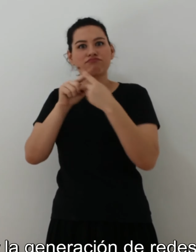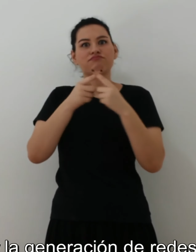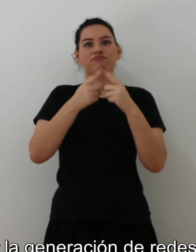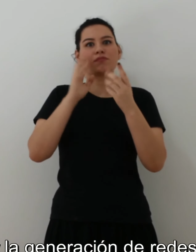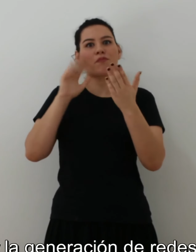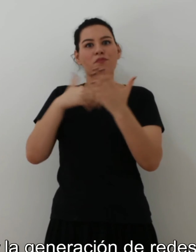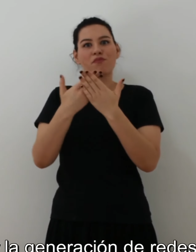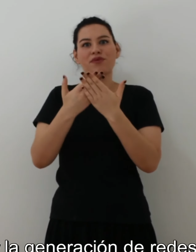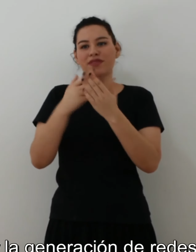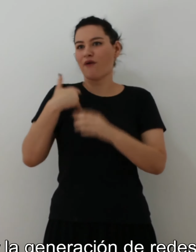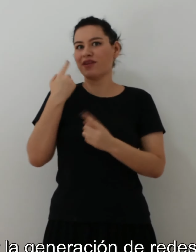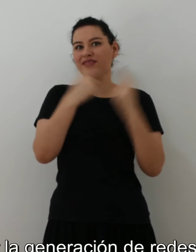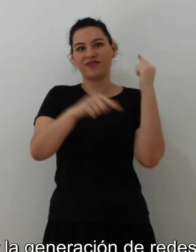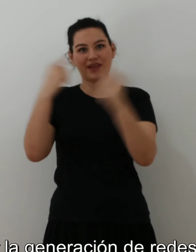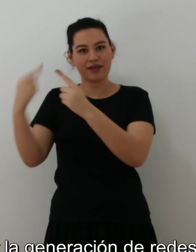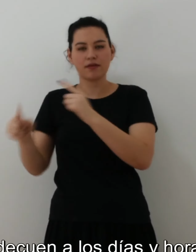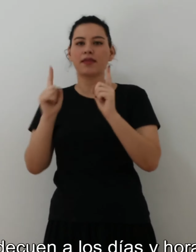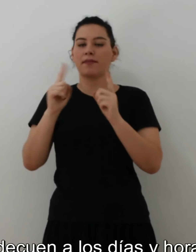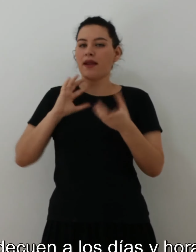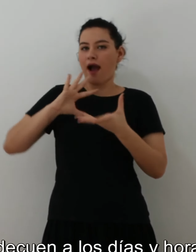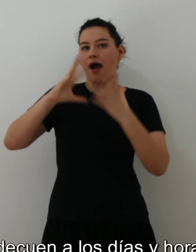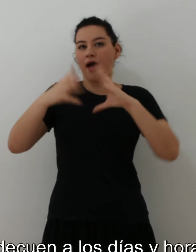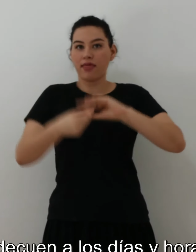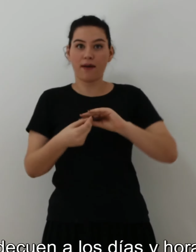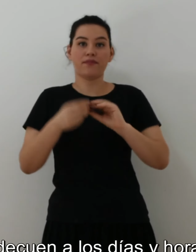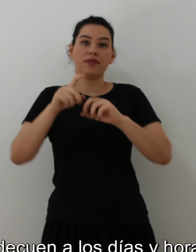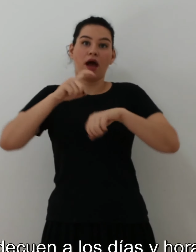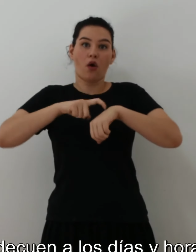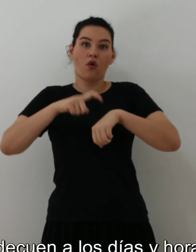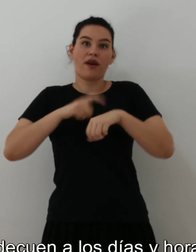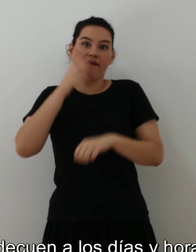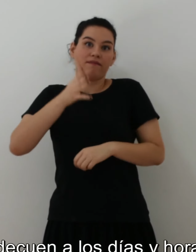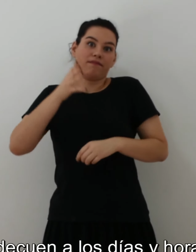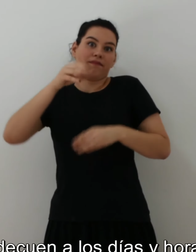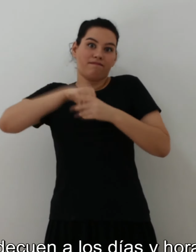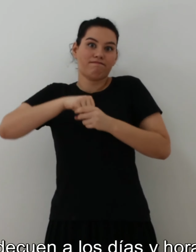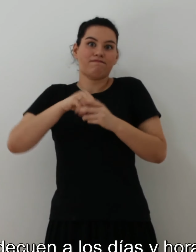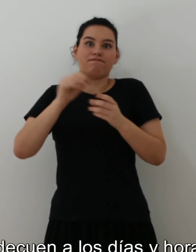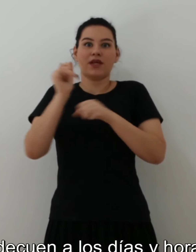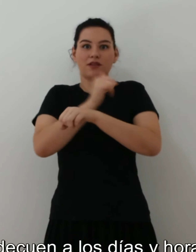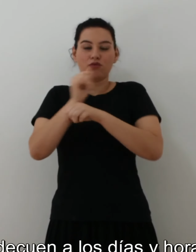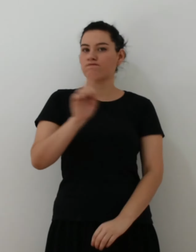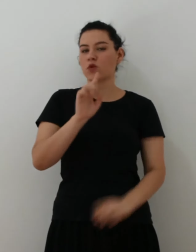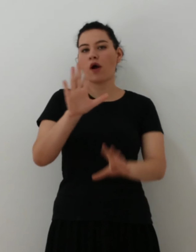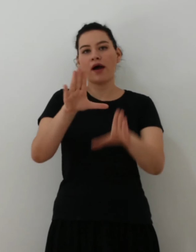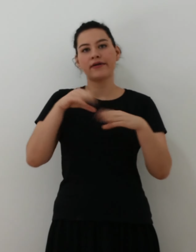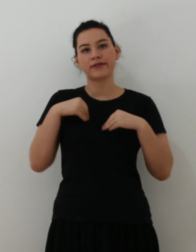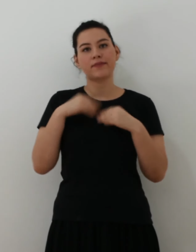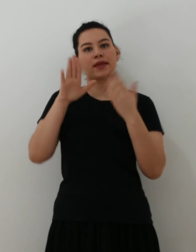adecuen a los días y horarios establecidos de funcionamiento de la institución. No se tomarán en cuenta aquellas propuestas que